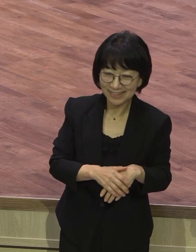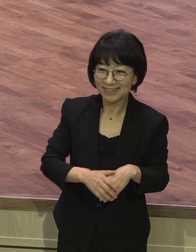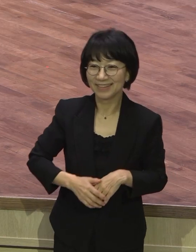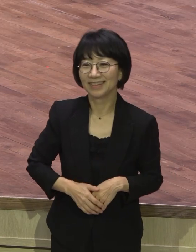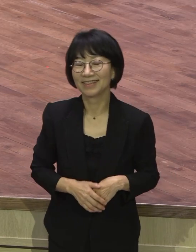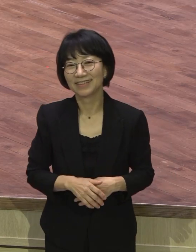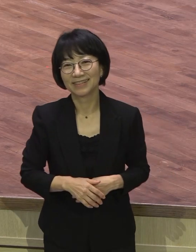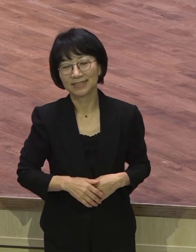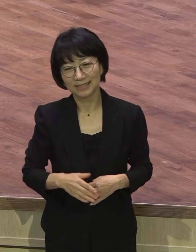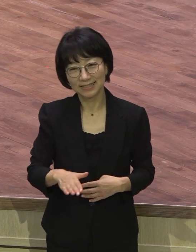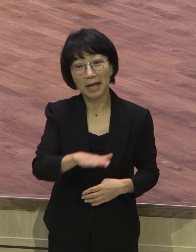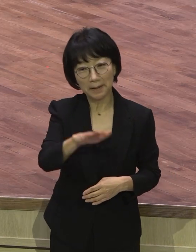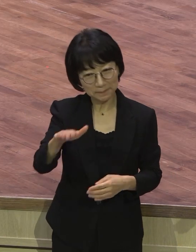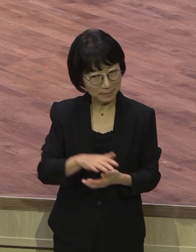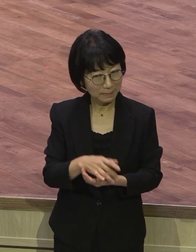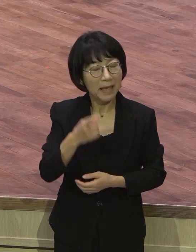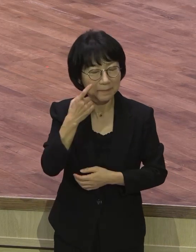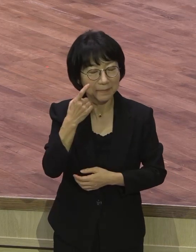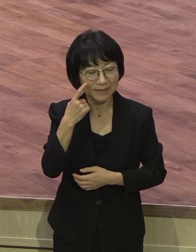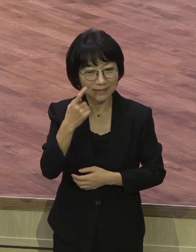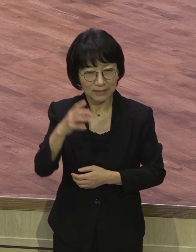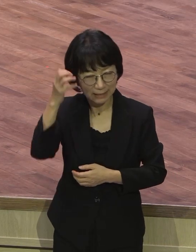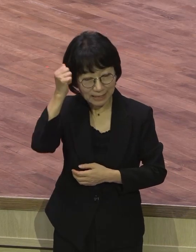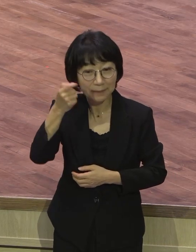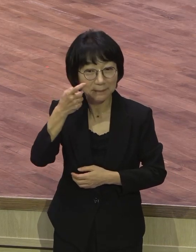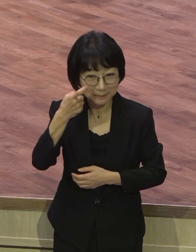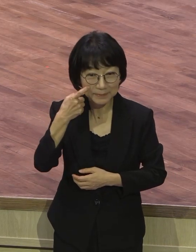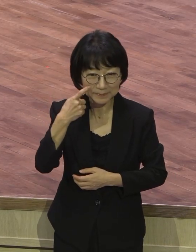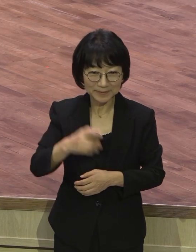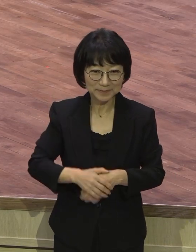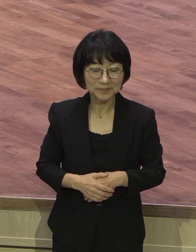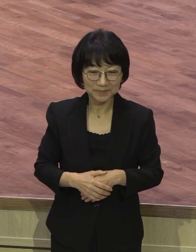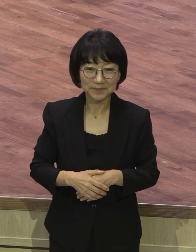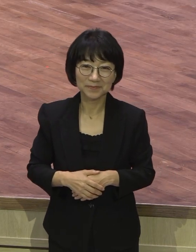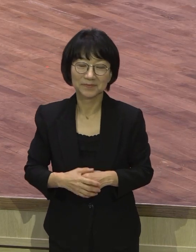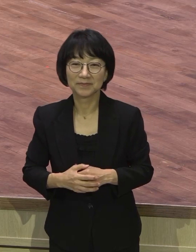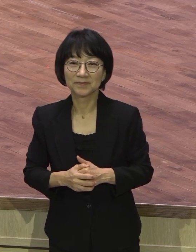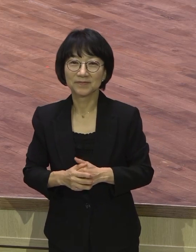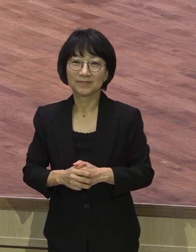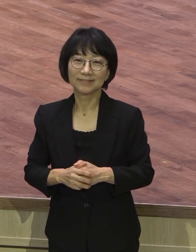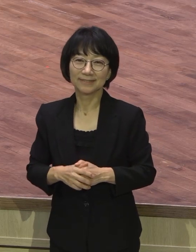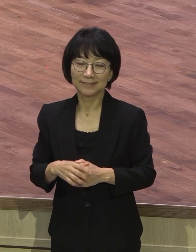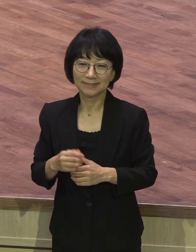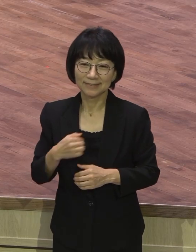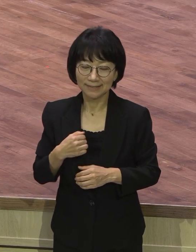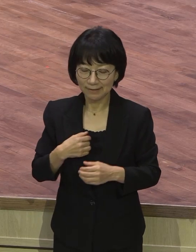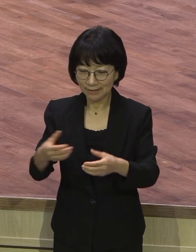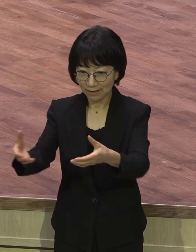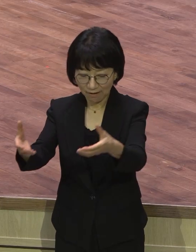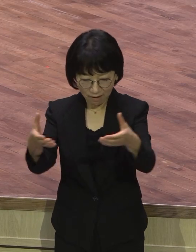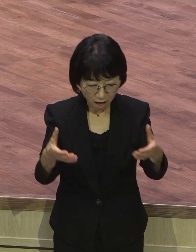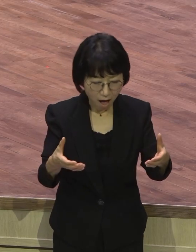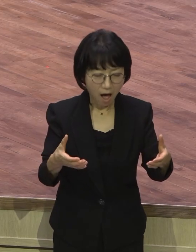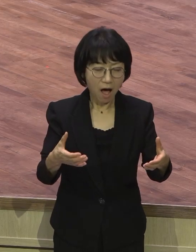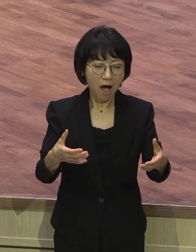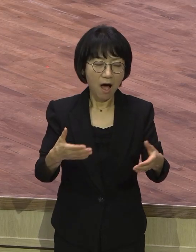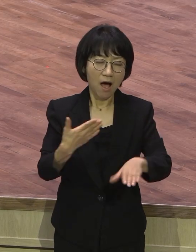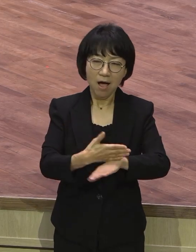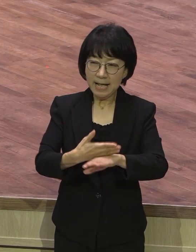열려 한번 여러분 해보시기 바랍니다 그래서 제가 너무 감사해서 그렇게 내가 적극